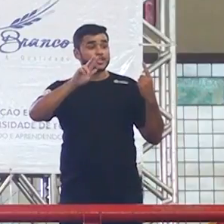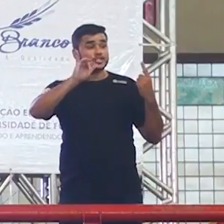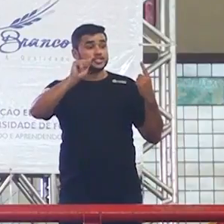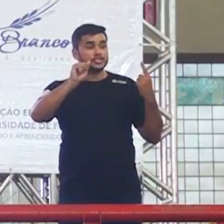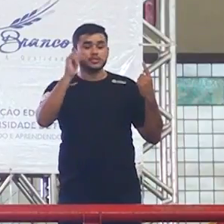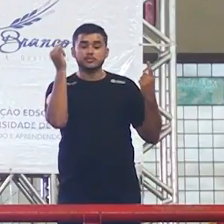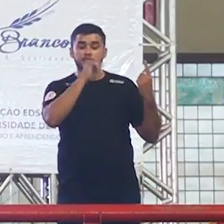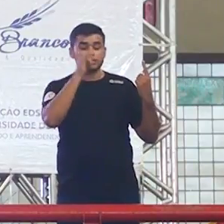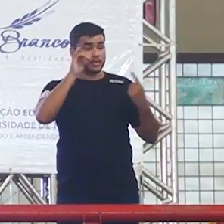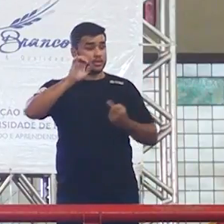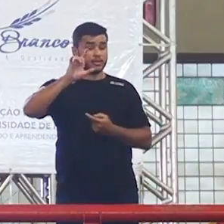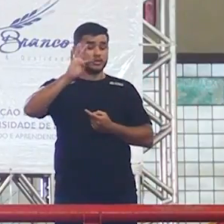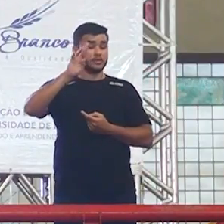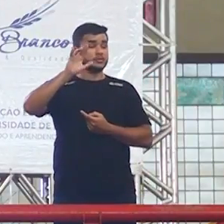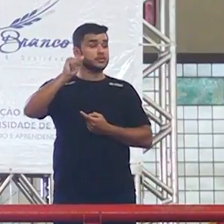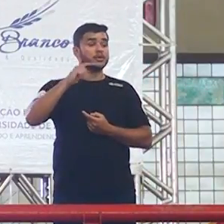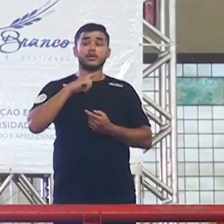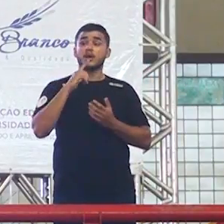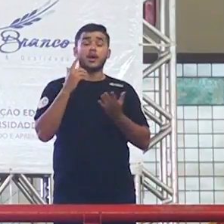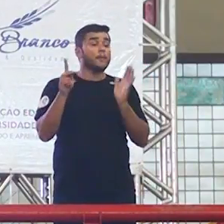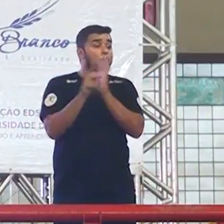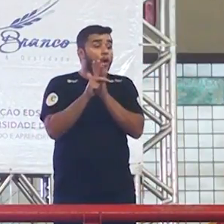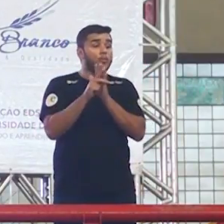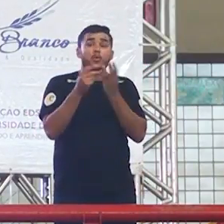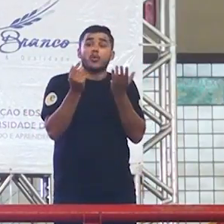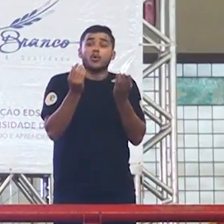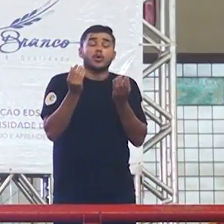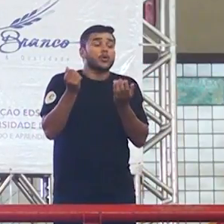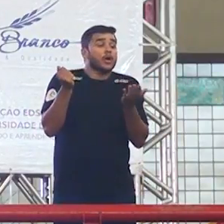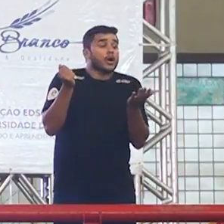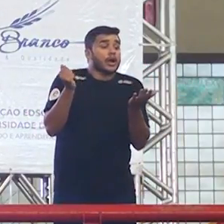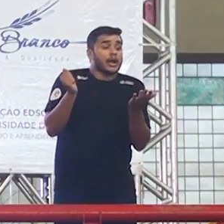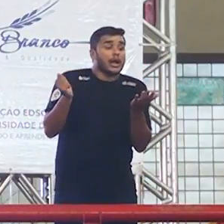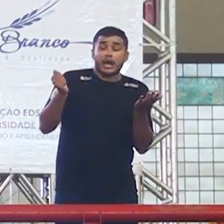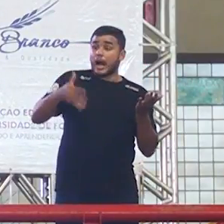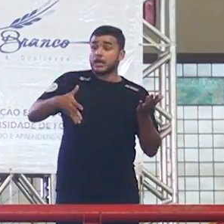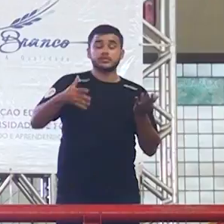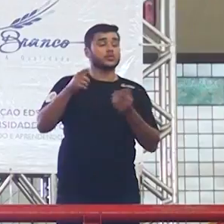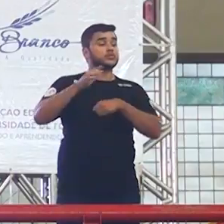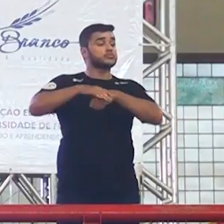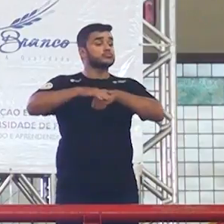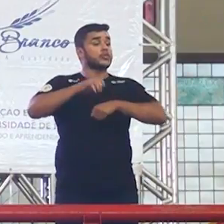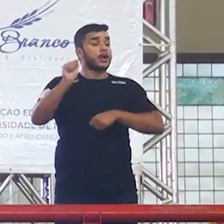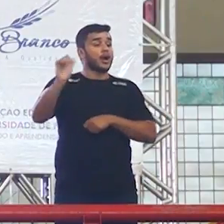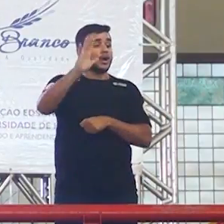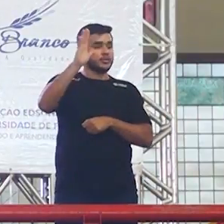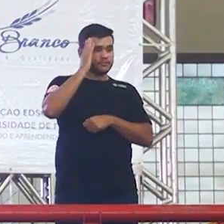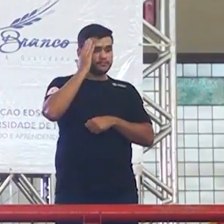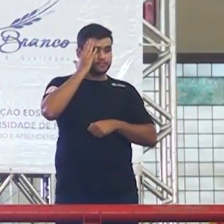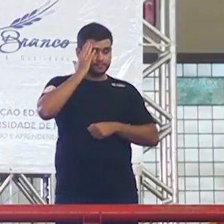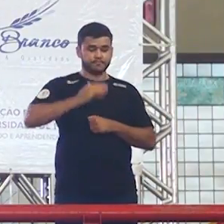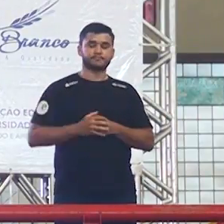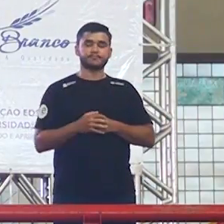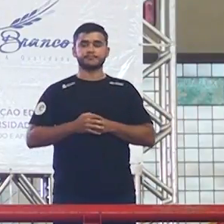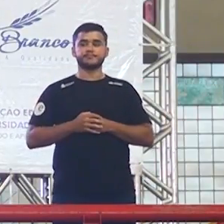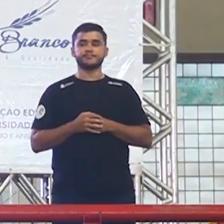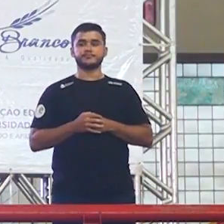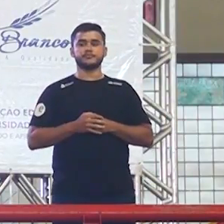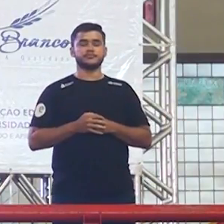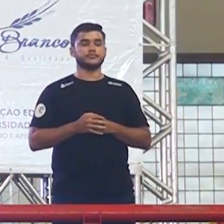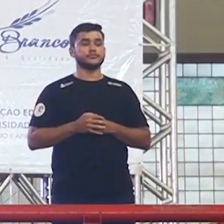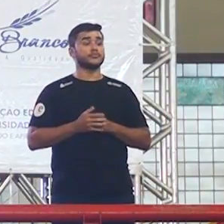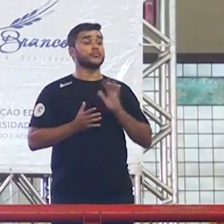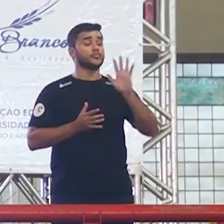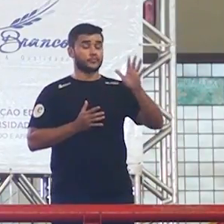esse aparelho vai consumir. A energia elétrica que esse aparelho vai consumir. Então